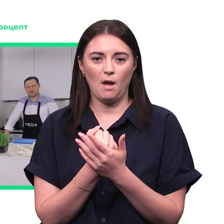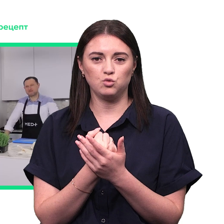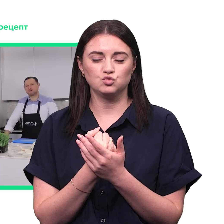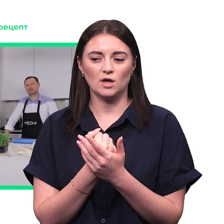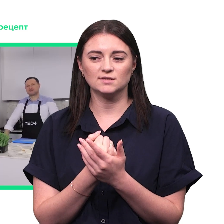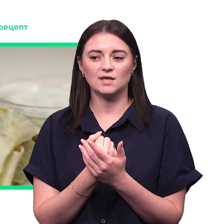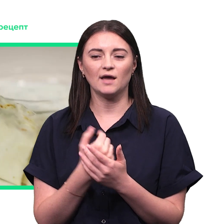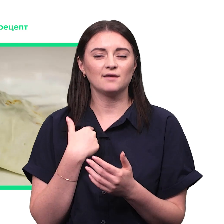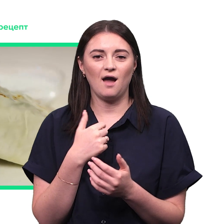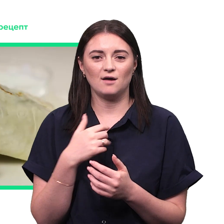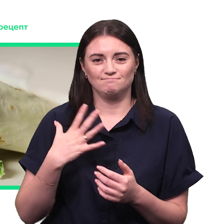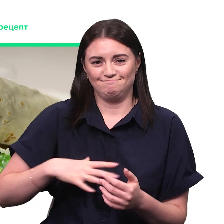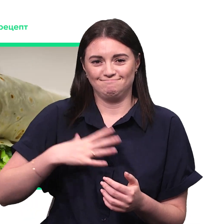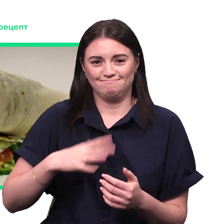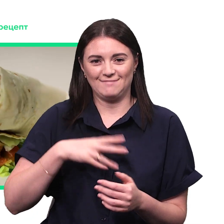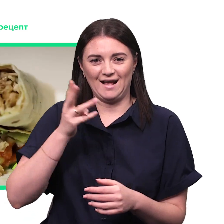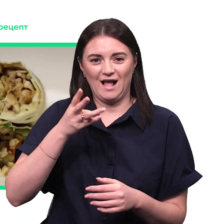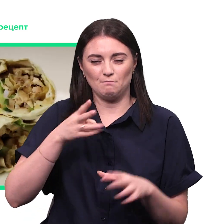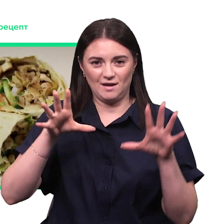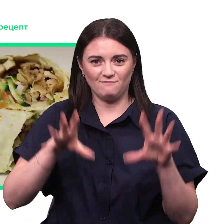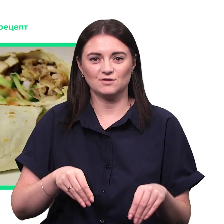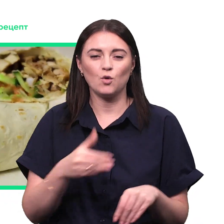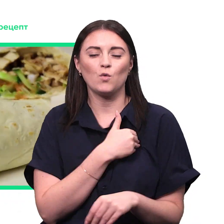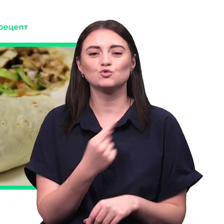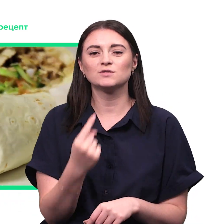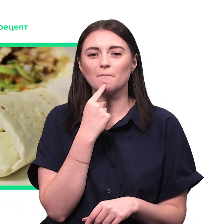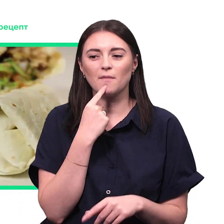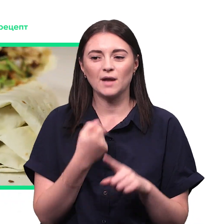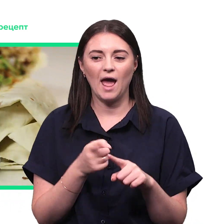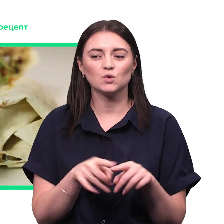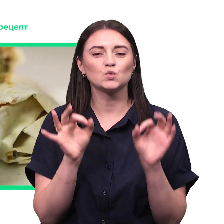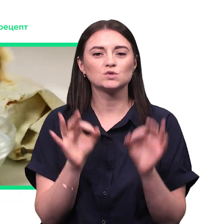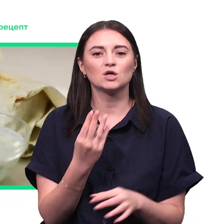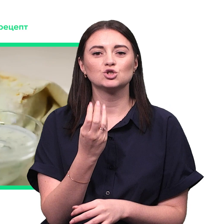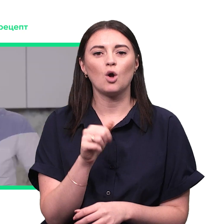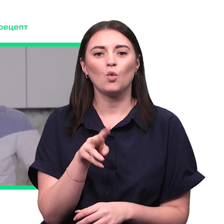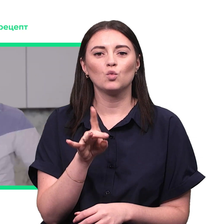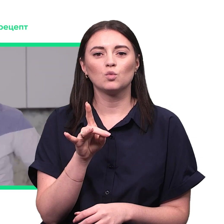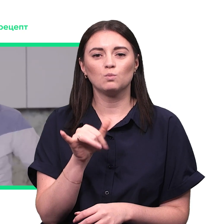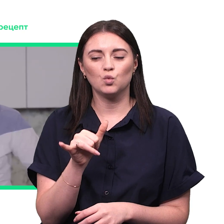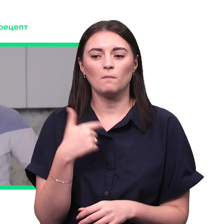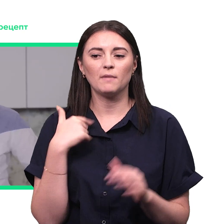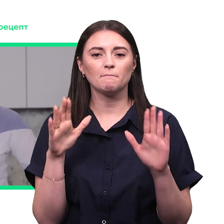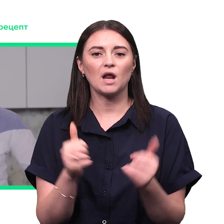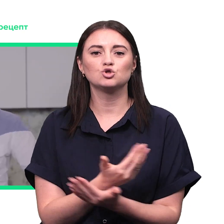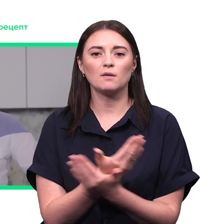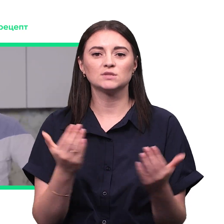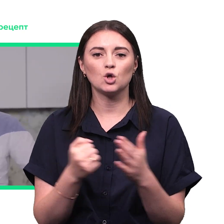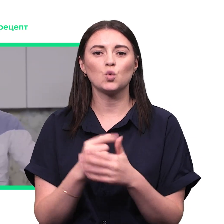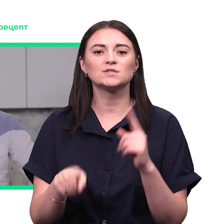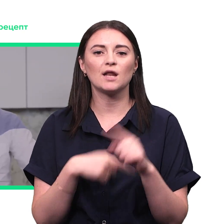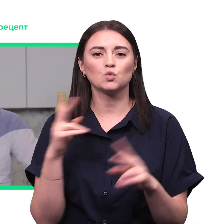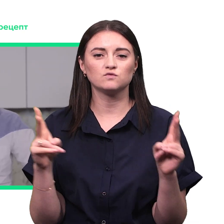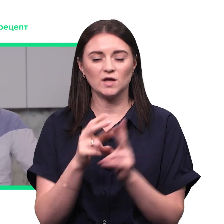программы. Я уже не могу дождаться, когда камера выключится, потому что хочется попробовать эту сбалансированную шаурму. И мы прощаемся с вами до следующих